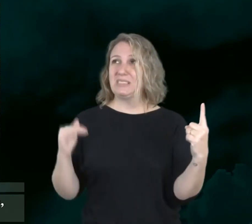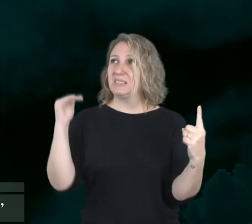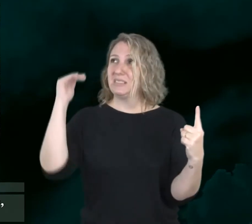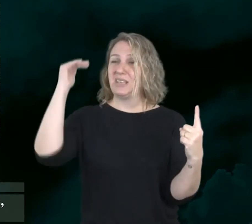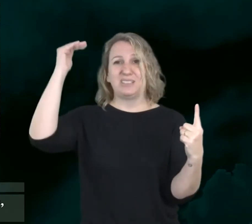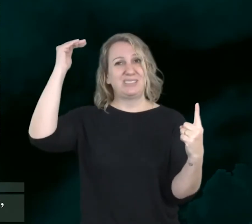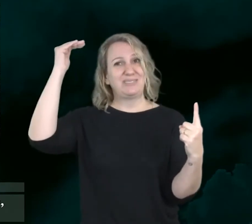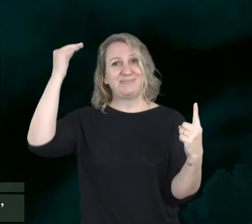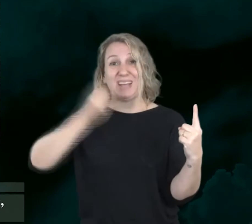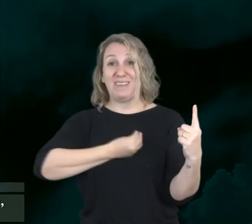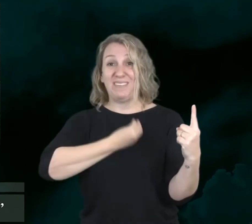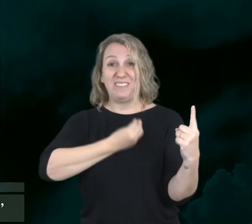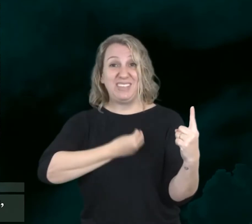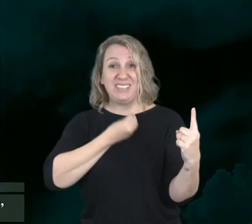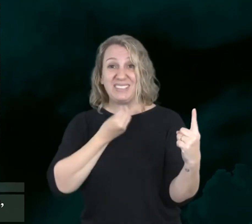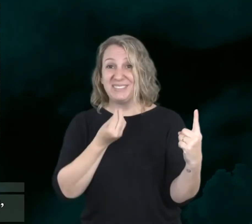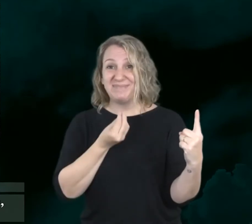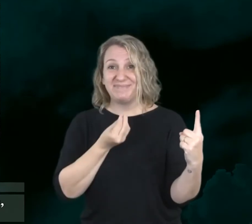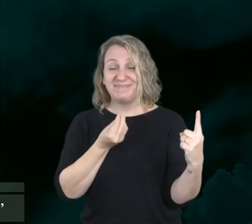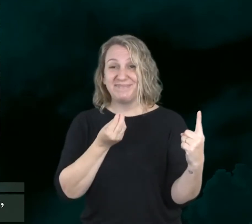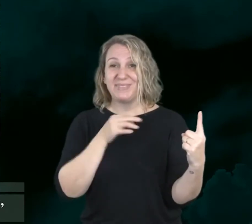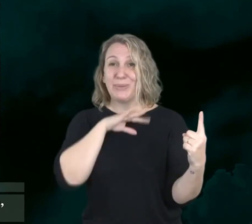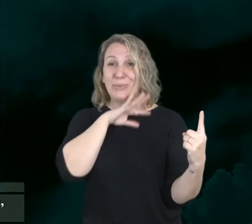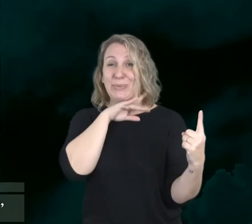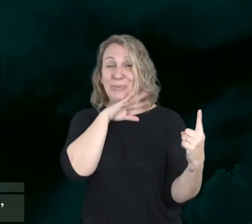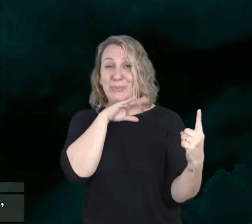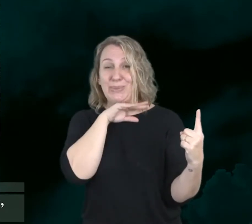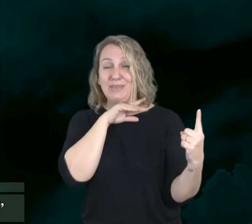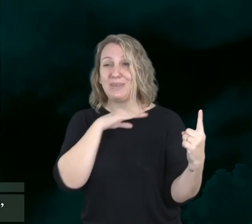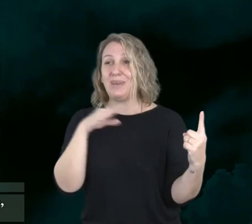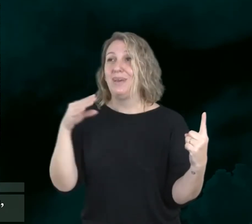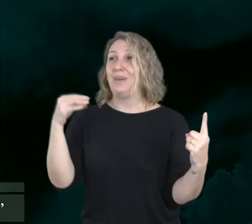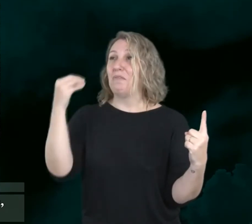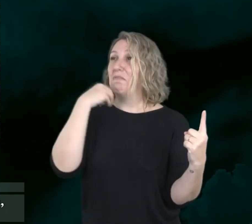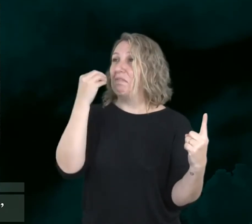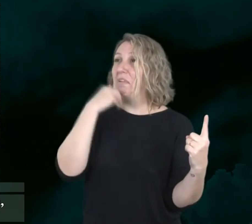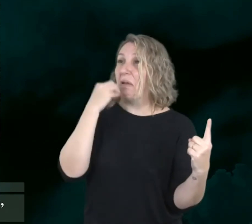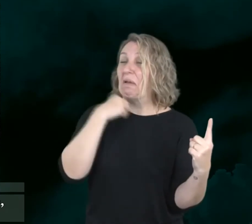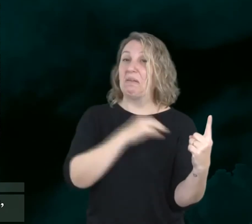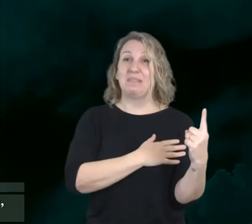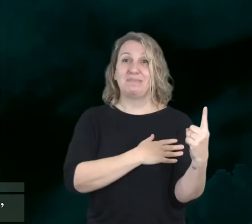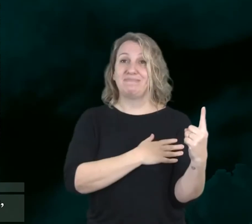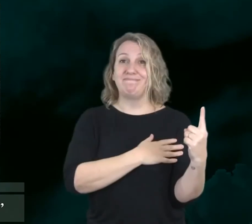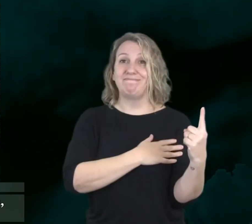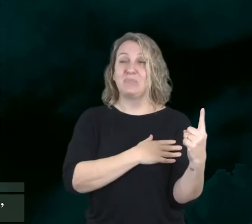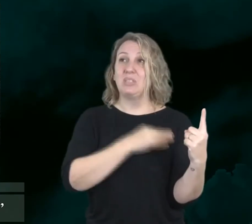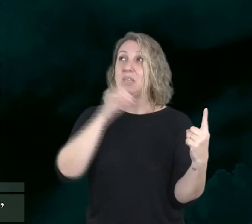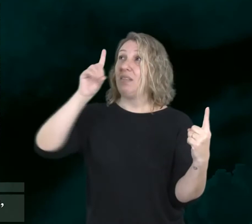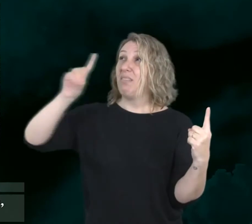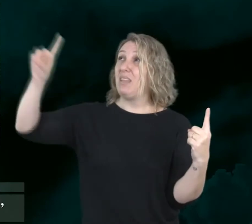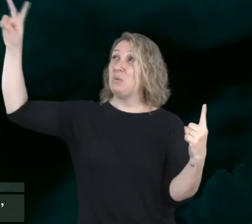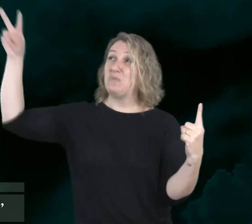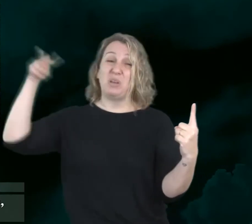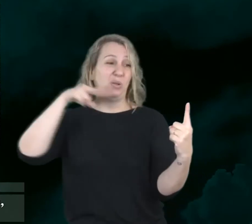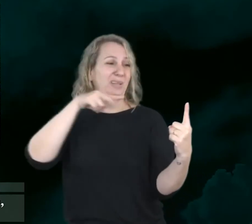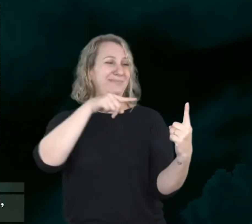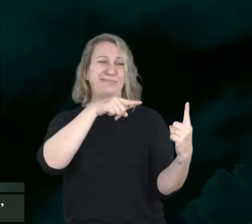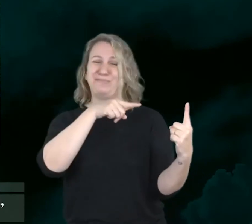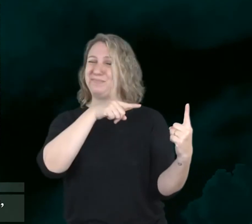aprovado, não terão, né, não serão pessoas aprovadas, né? E não só isso, e